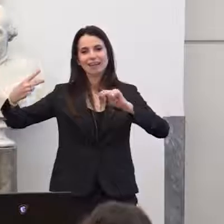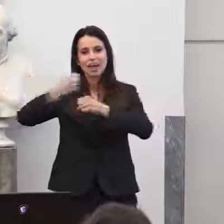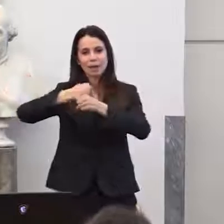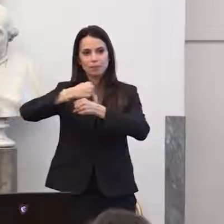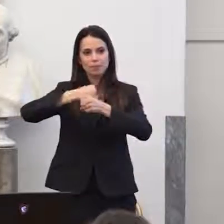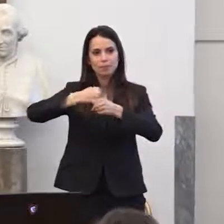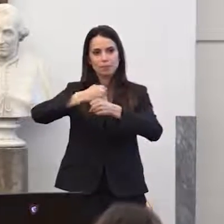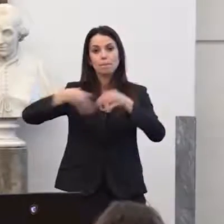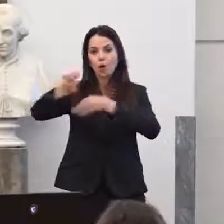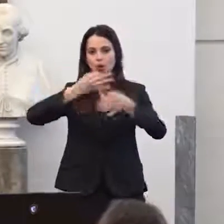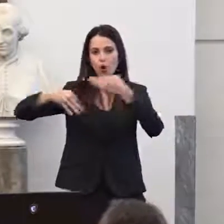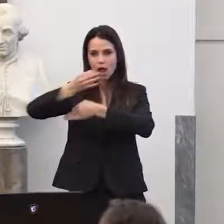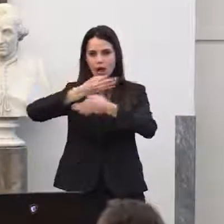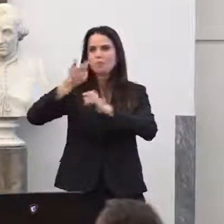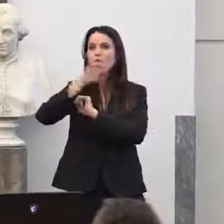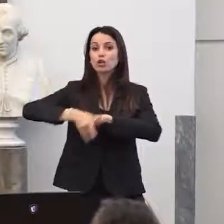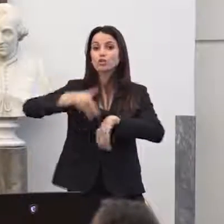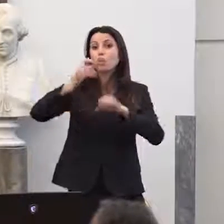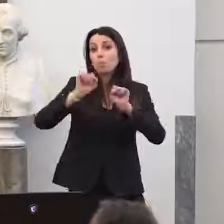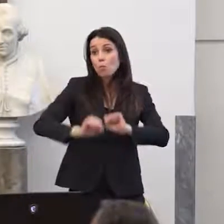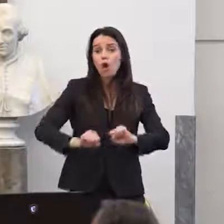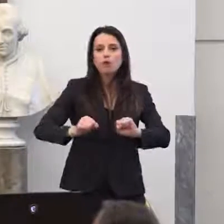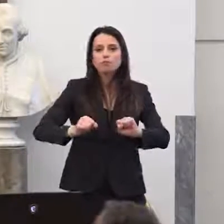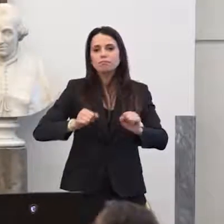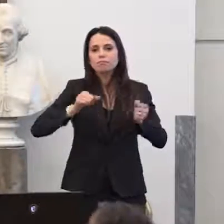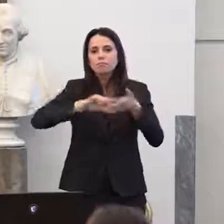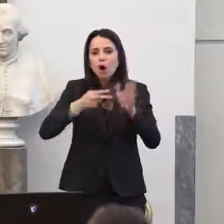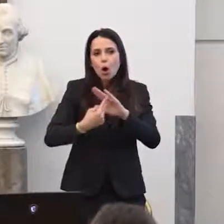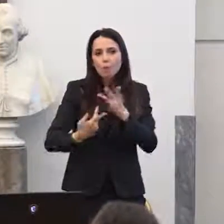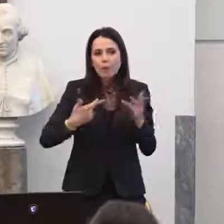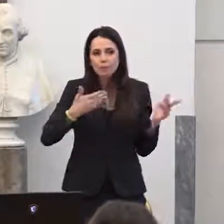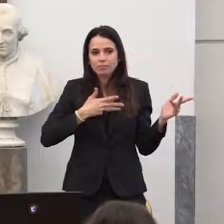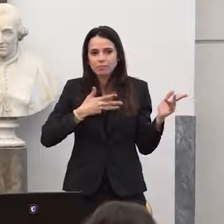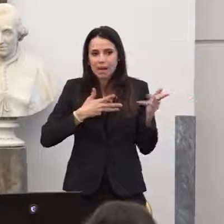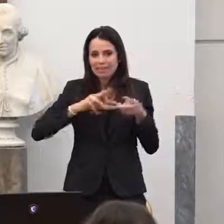hanno delle malattie genetiche che chiaramente vanno affrontate.